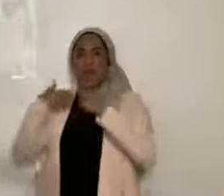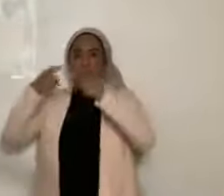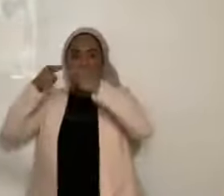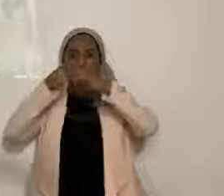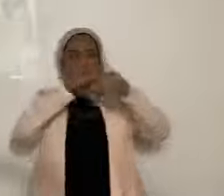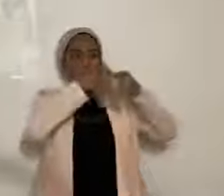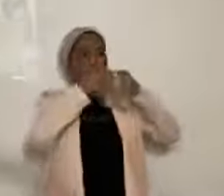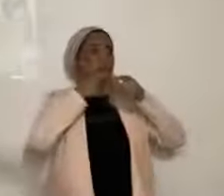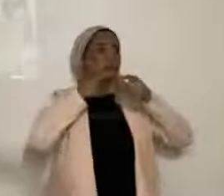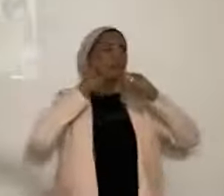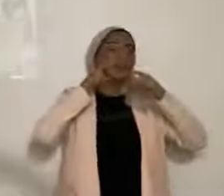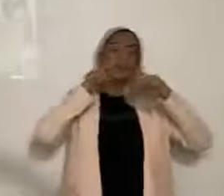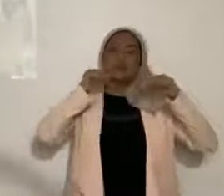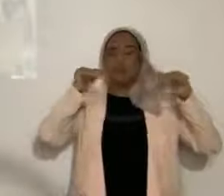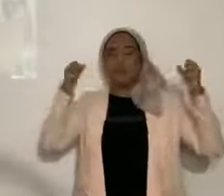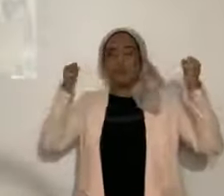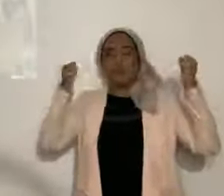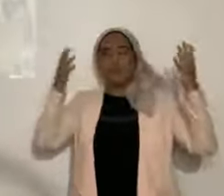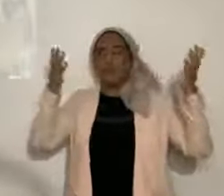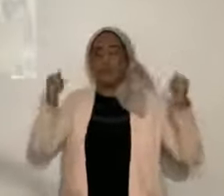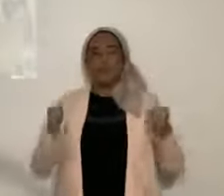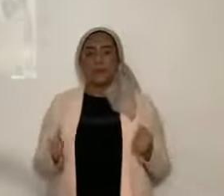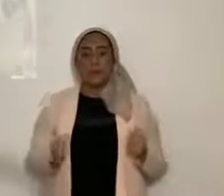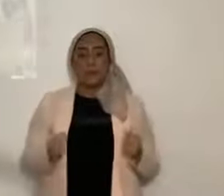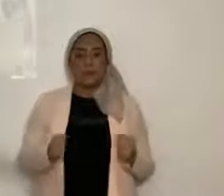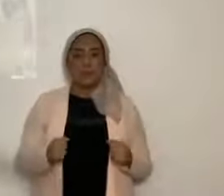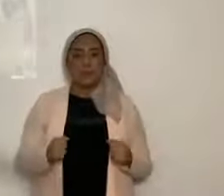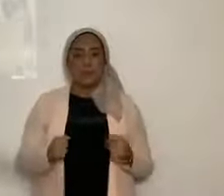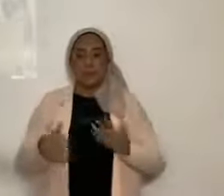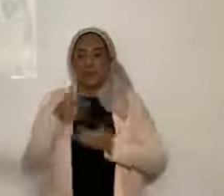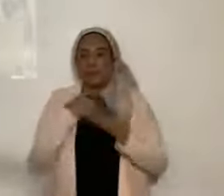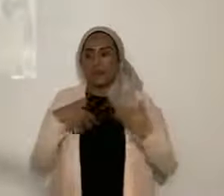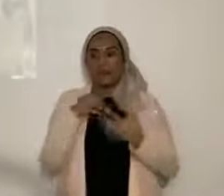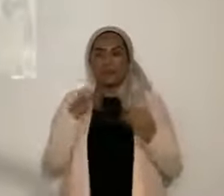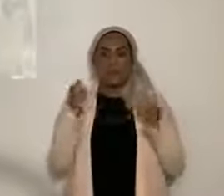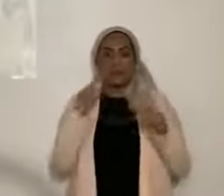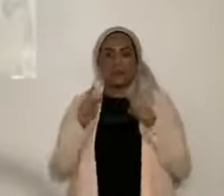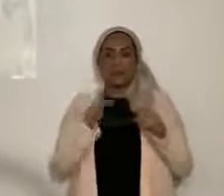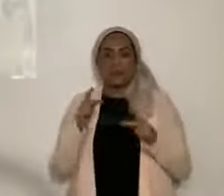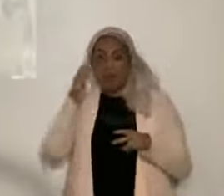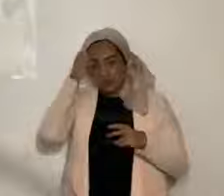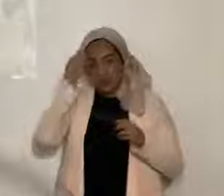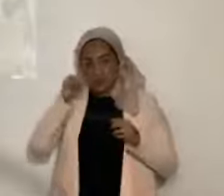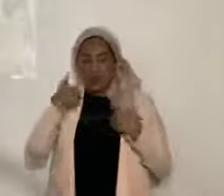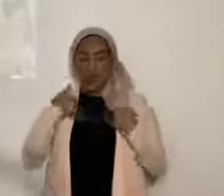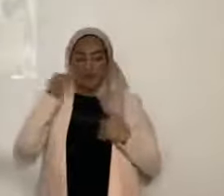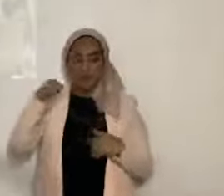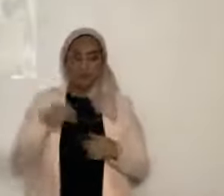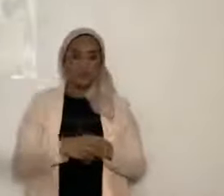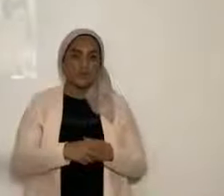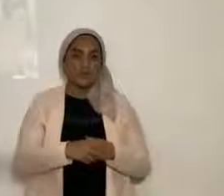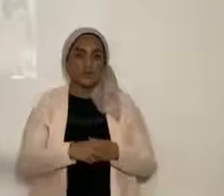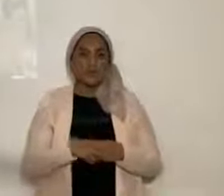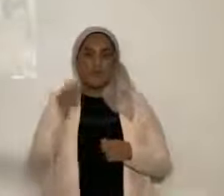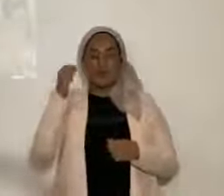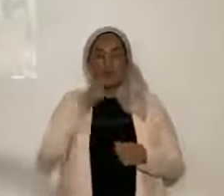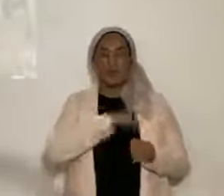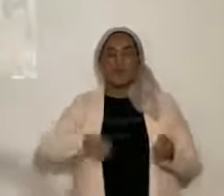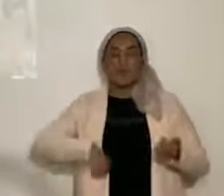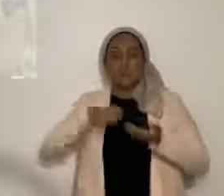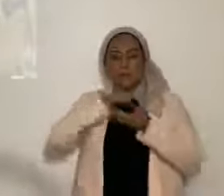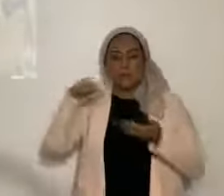los alienígenas y que... pero estamos rodeados de gente... Y ahí Sheidim, claro que sí. Demonios, ya se les